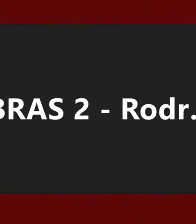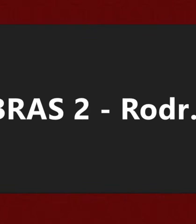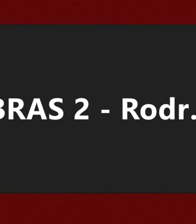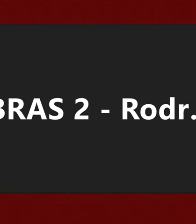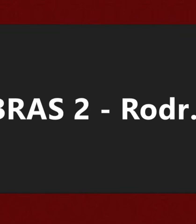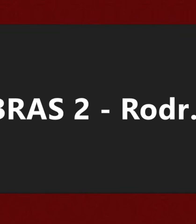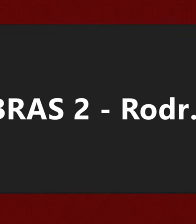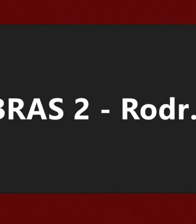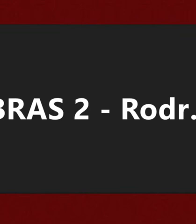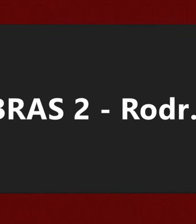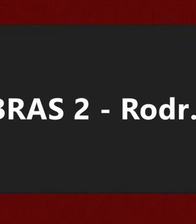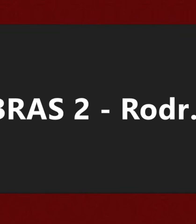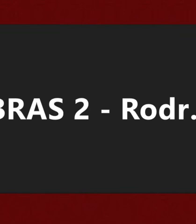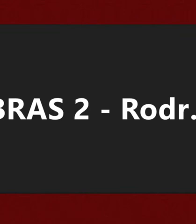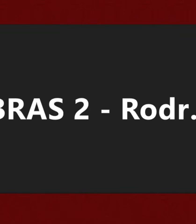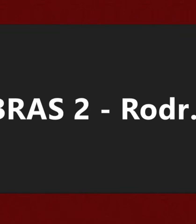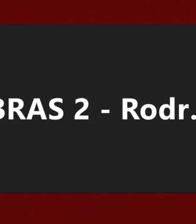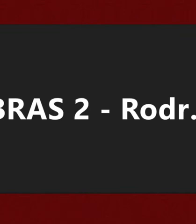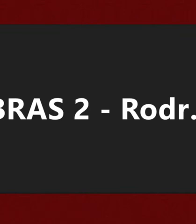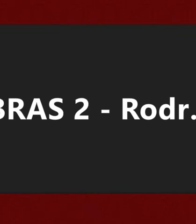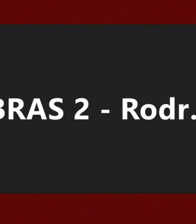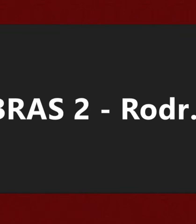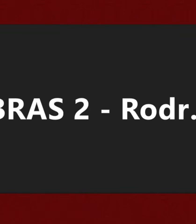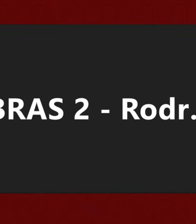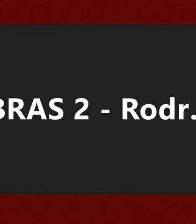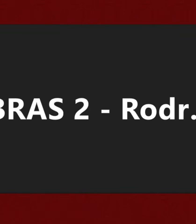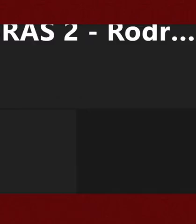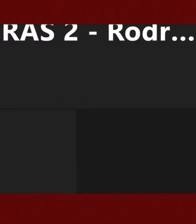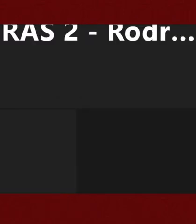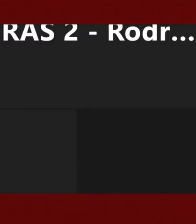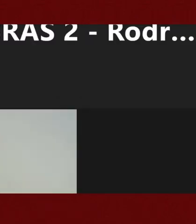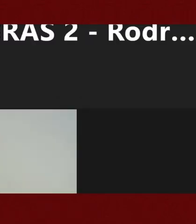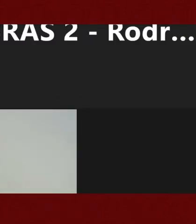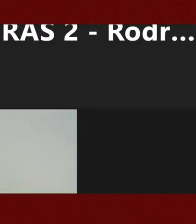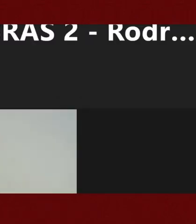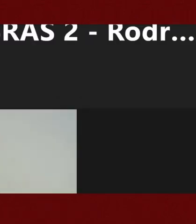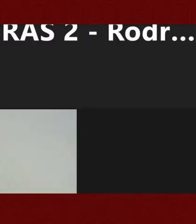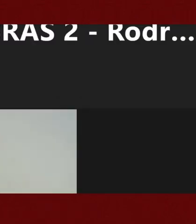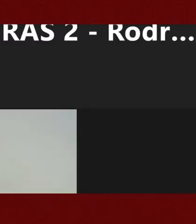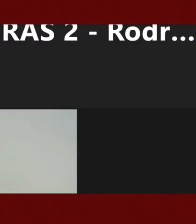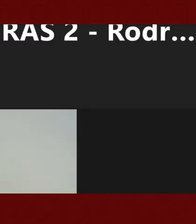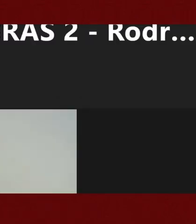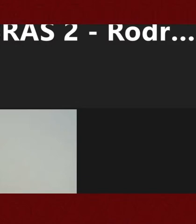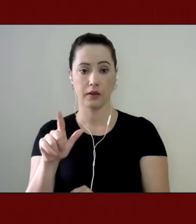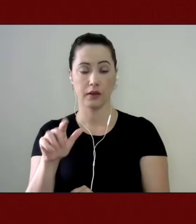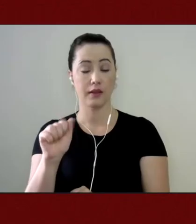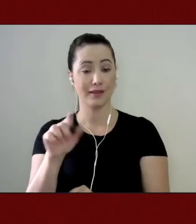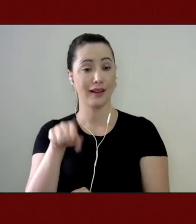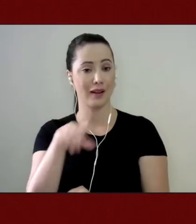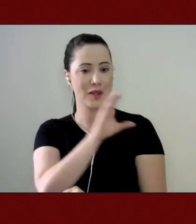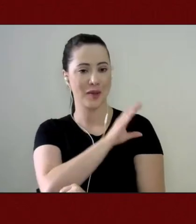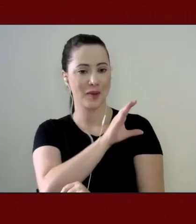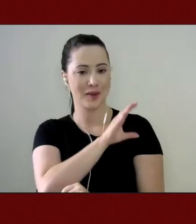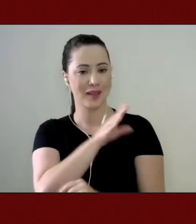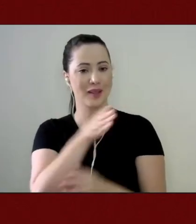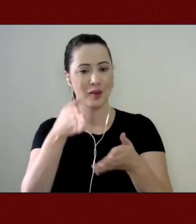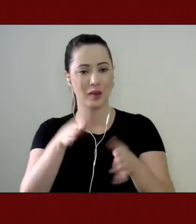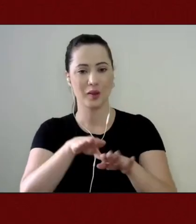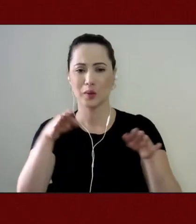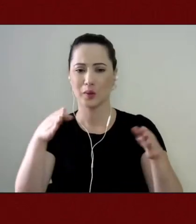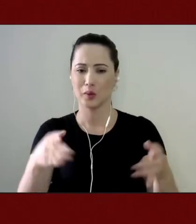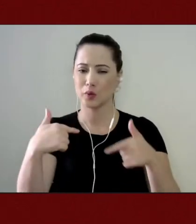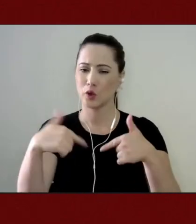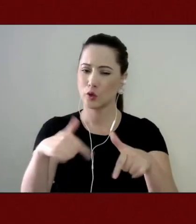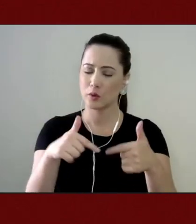Passo a palavra agora à Ana Estela Alves de Lima, coordenadora desta mesa, para apresentar sua